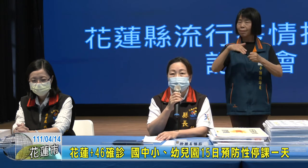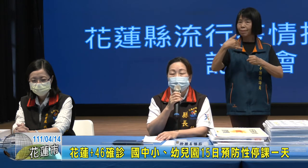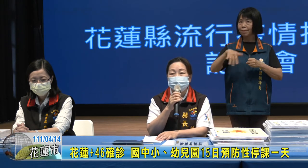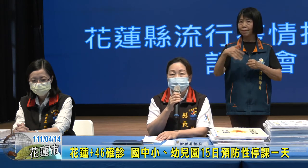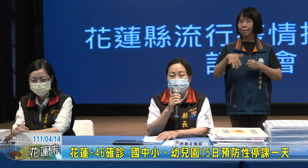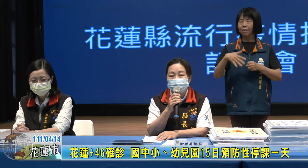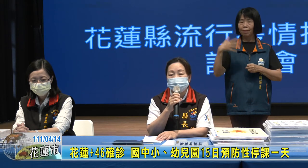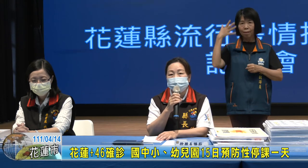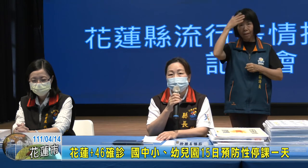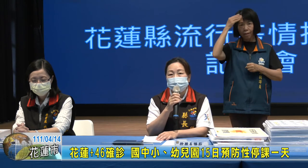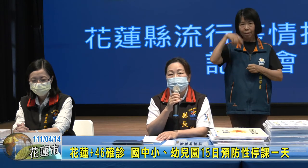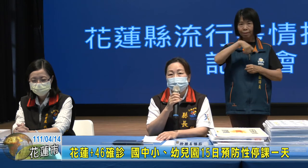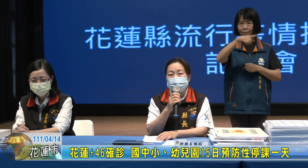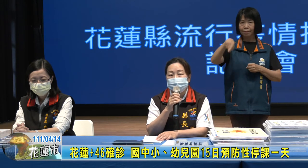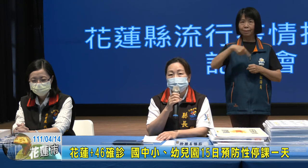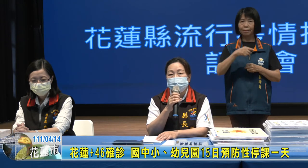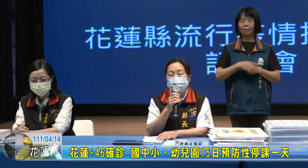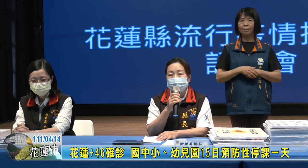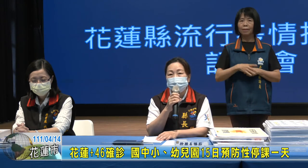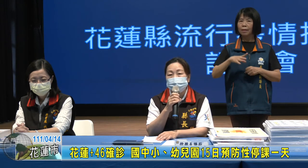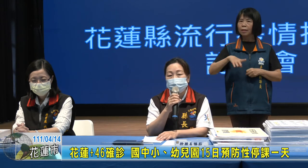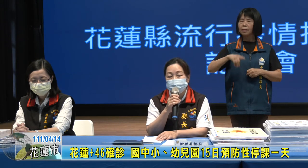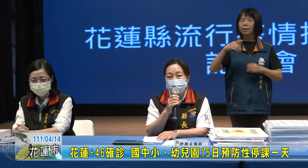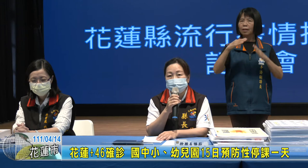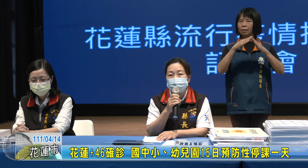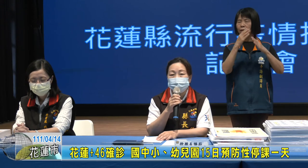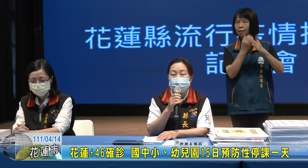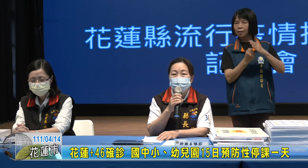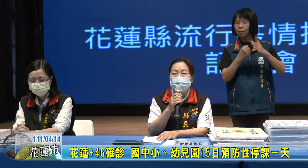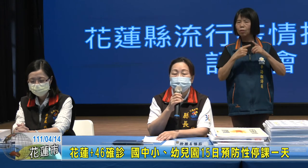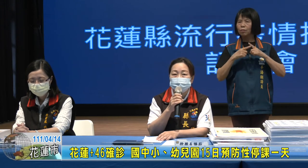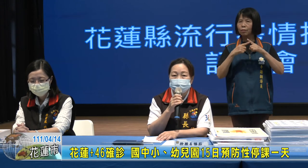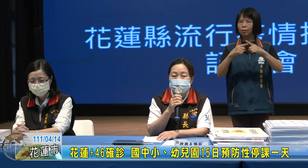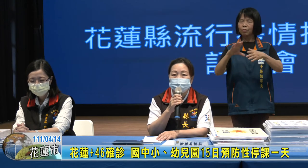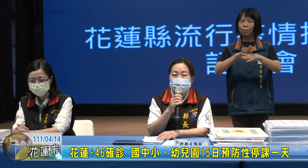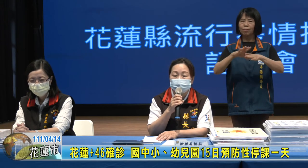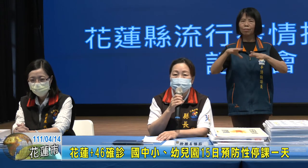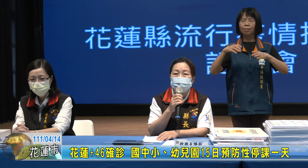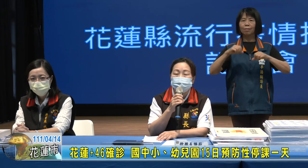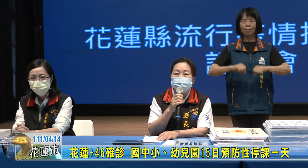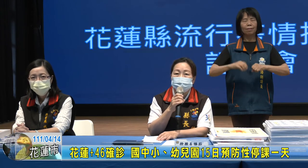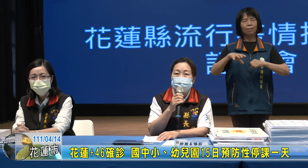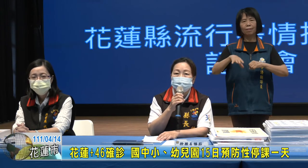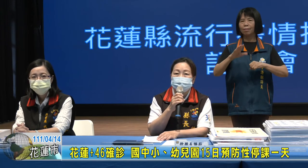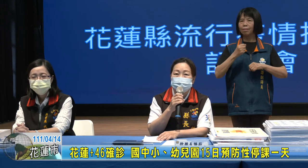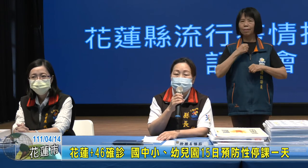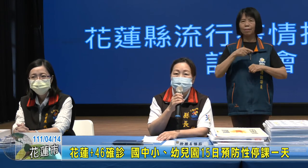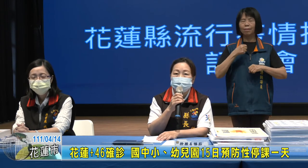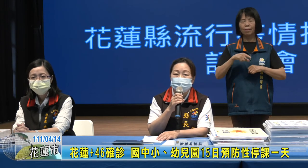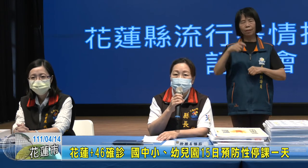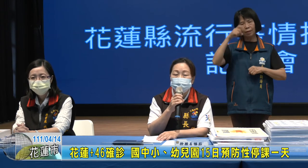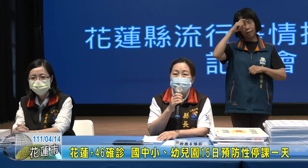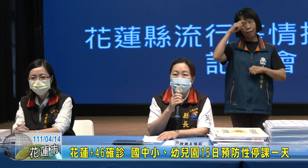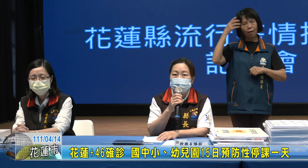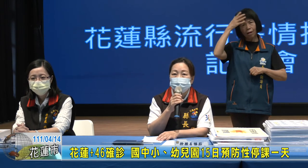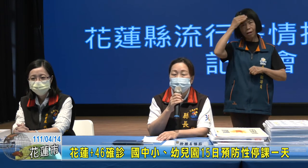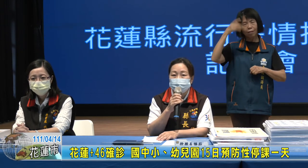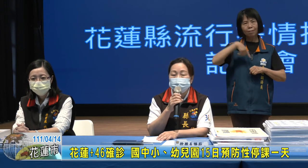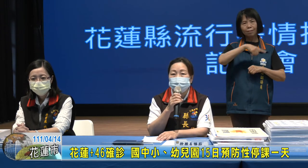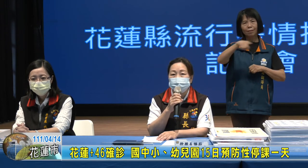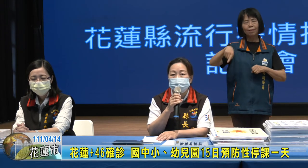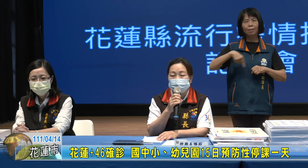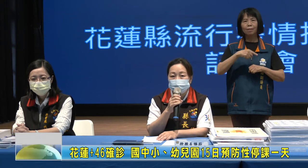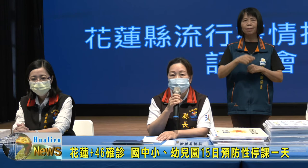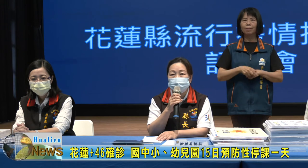者，暂且先不要到文件站，因为我们真的很希望我们的长者有比较